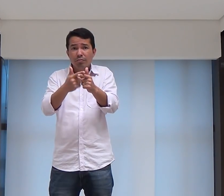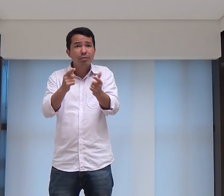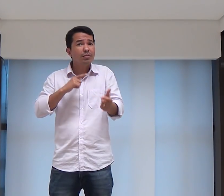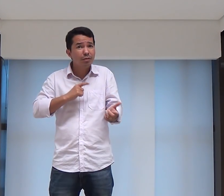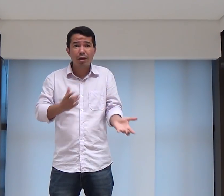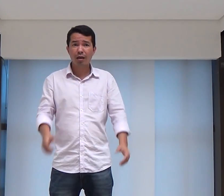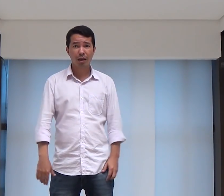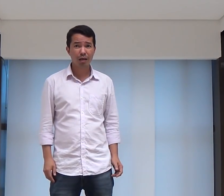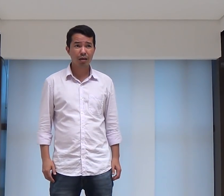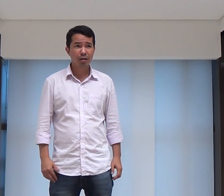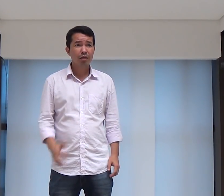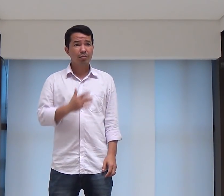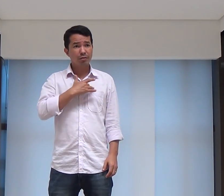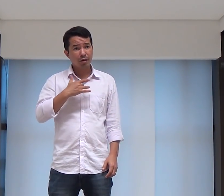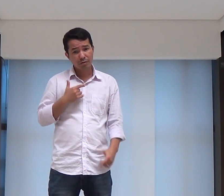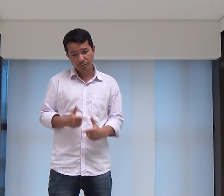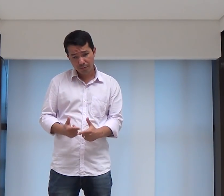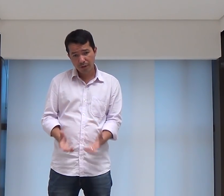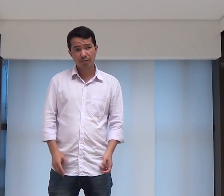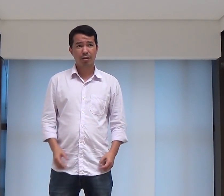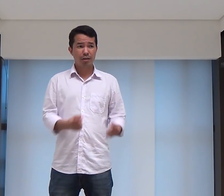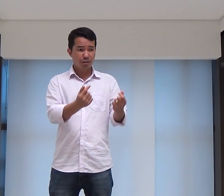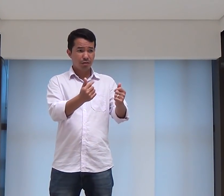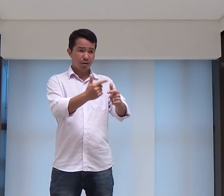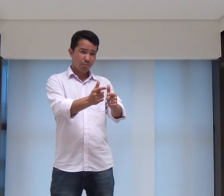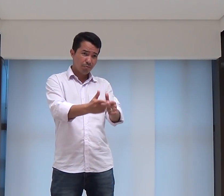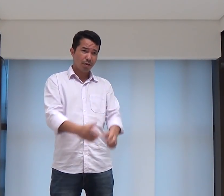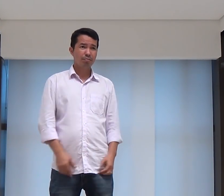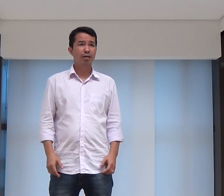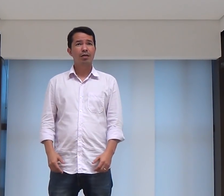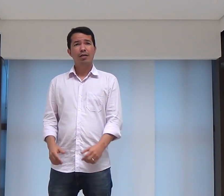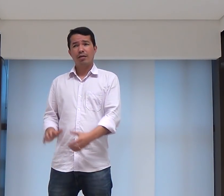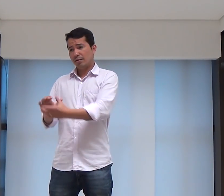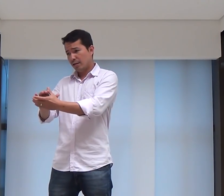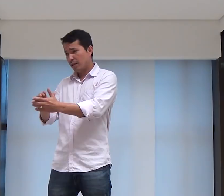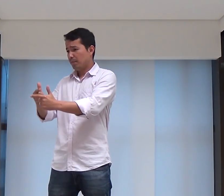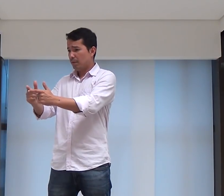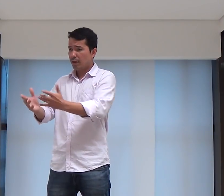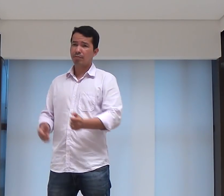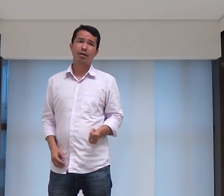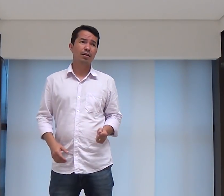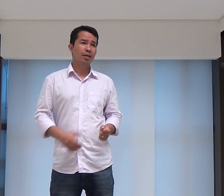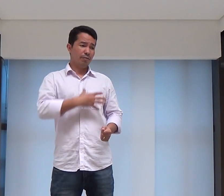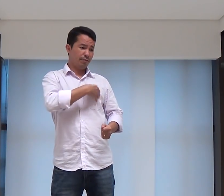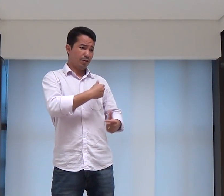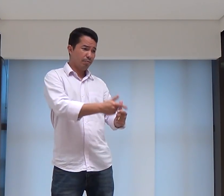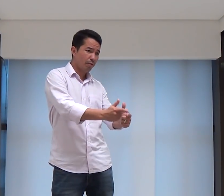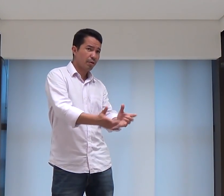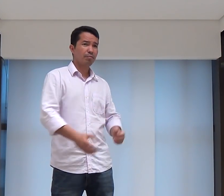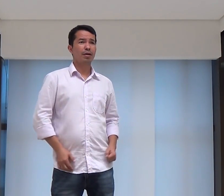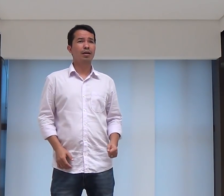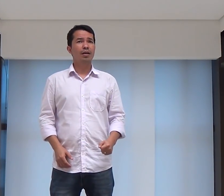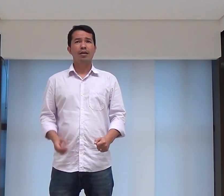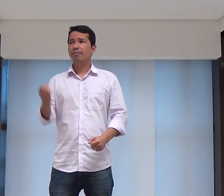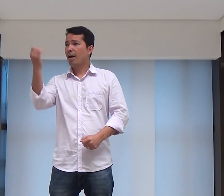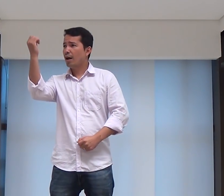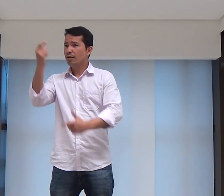tenho muitos problemas. Saúde, financeiro, Problema, às vezes, aí no casamento, com os filhos,